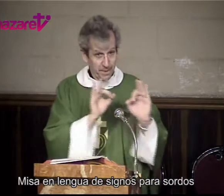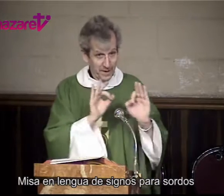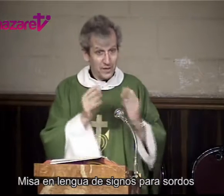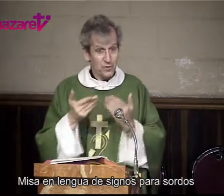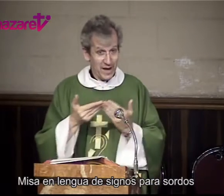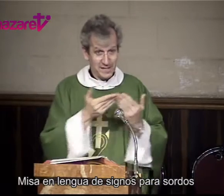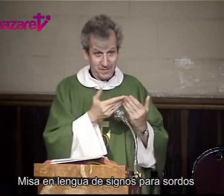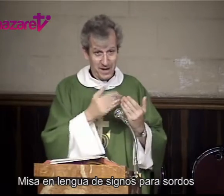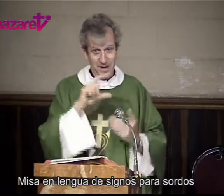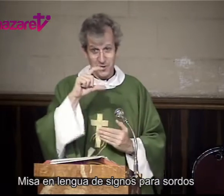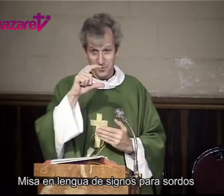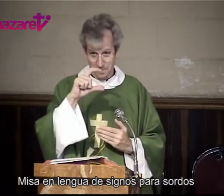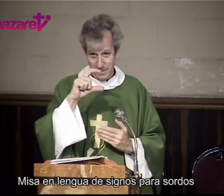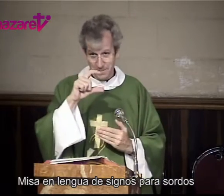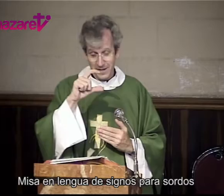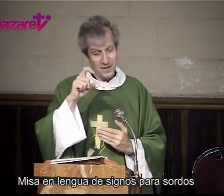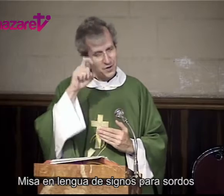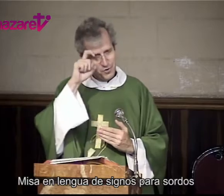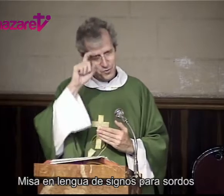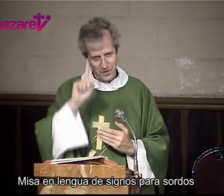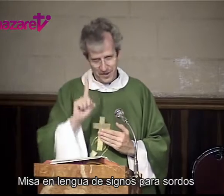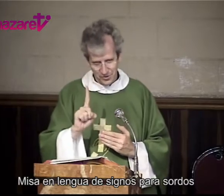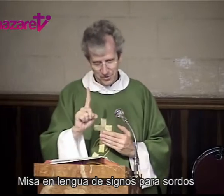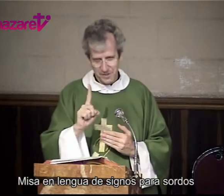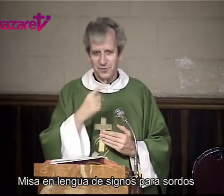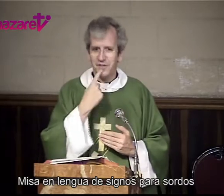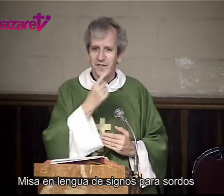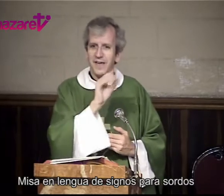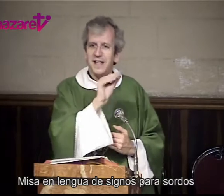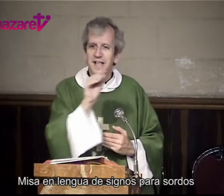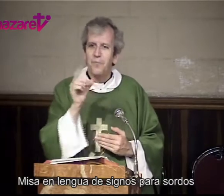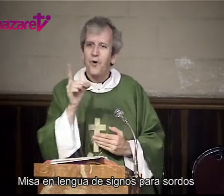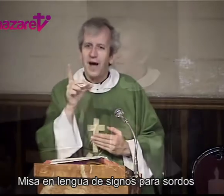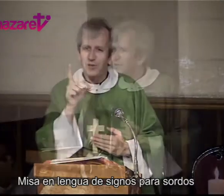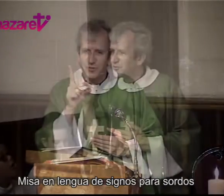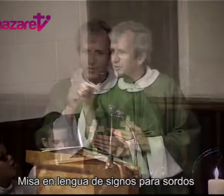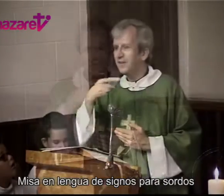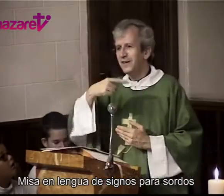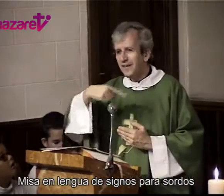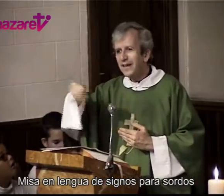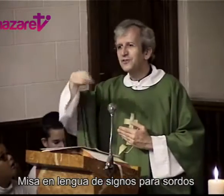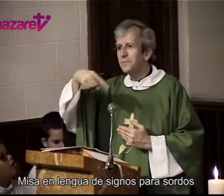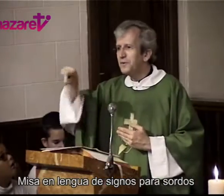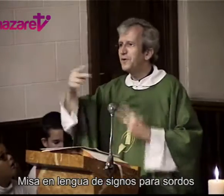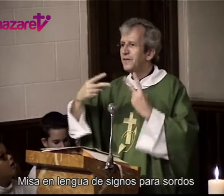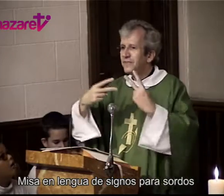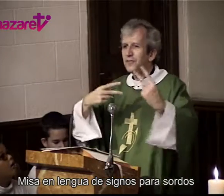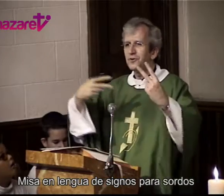preparado a este Evangelio breve, no dice los nombres, sino que dice que llamó a los 12 y que los envió de dos